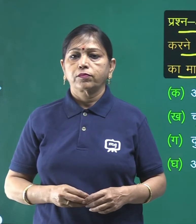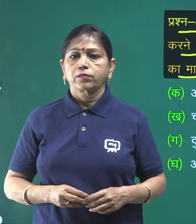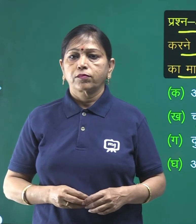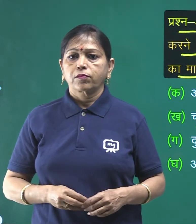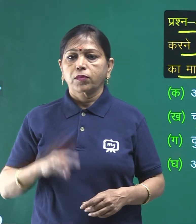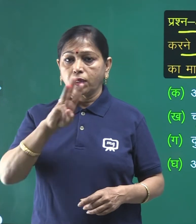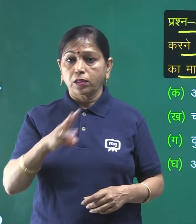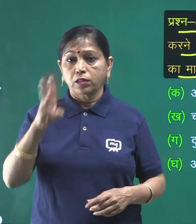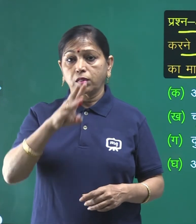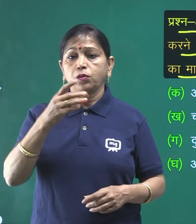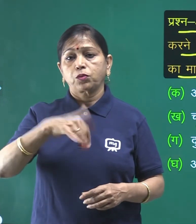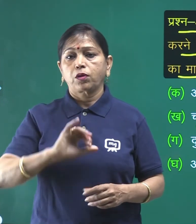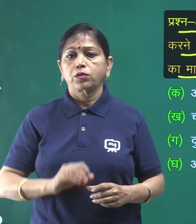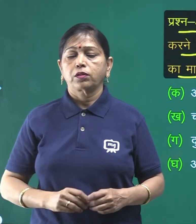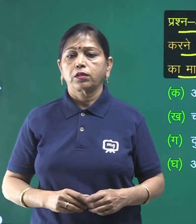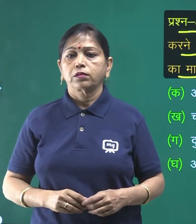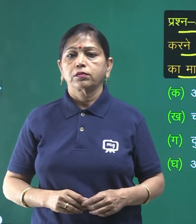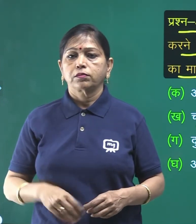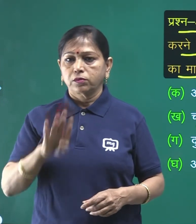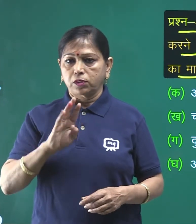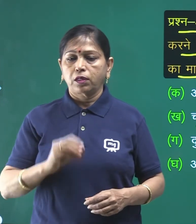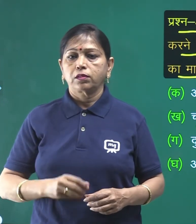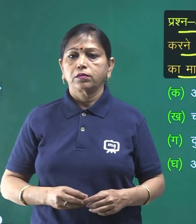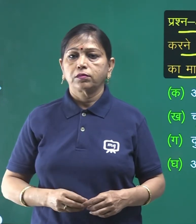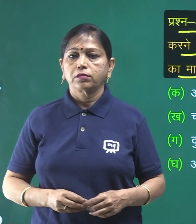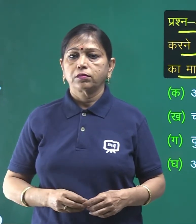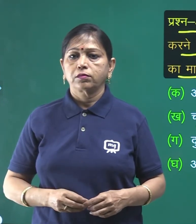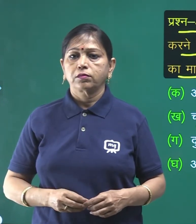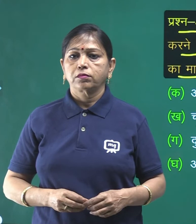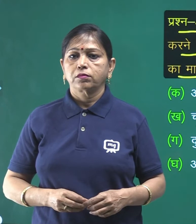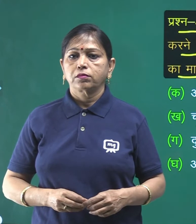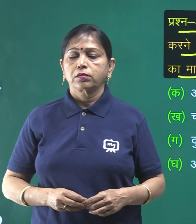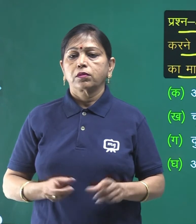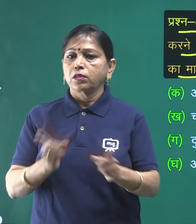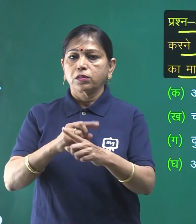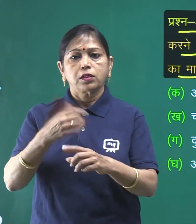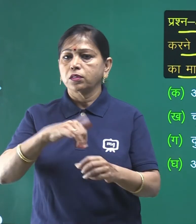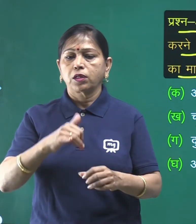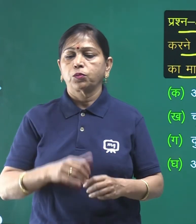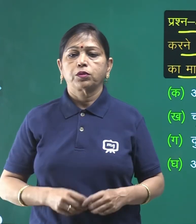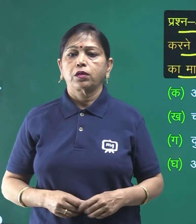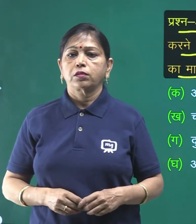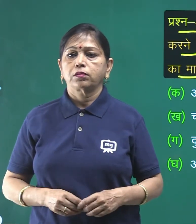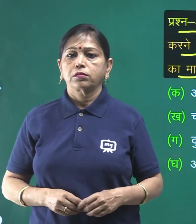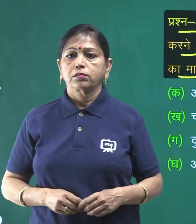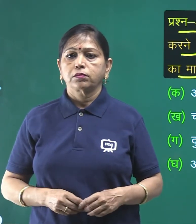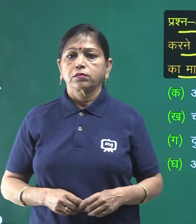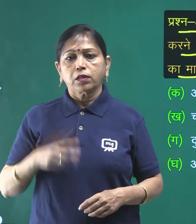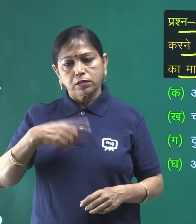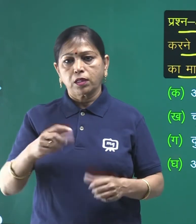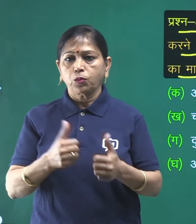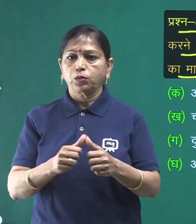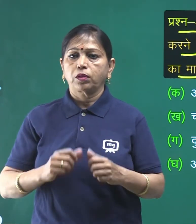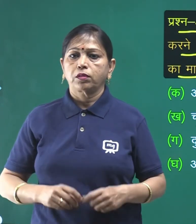3 गुना हो जाता है, 4 अपरिवर्तित रहता है। सही